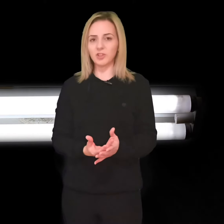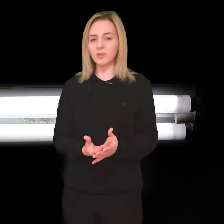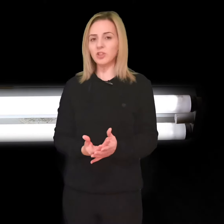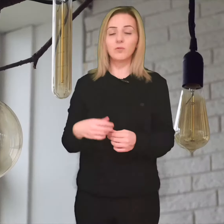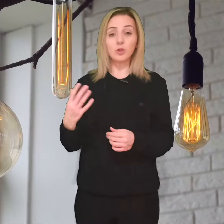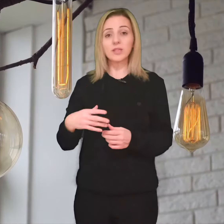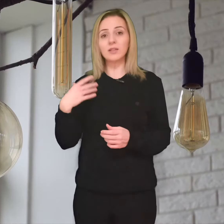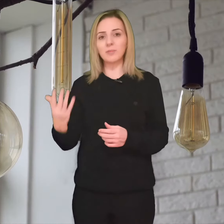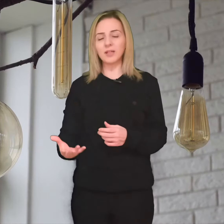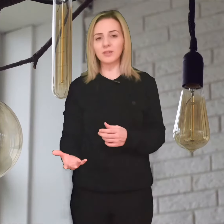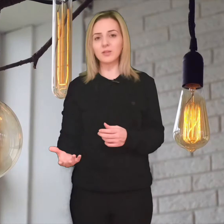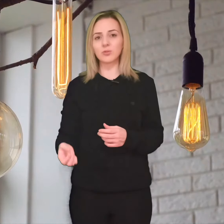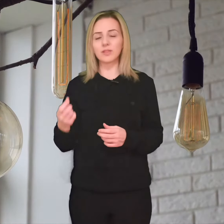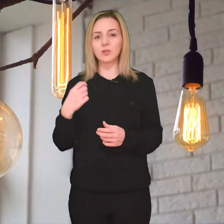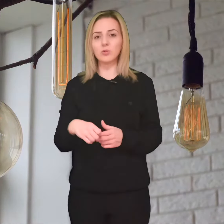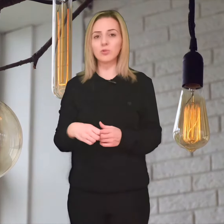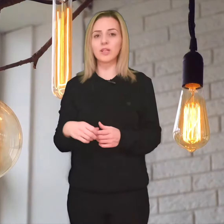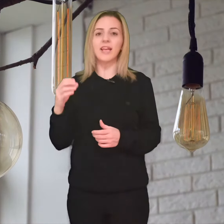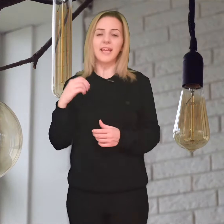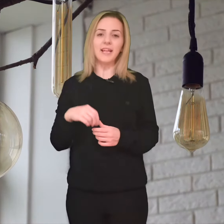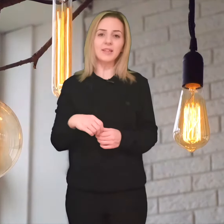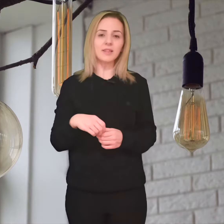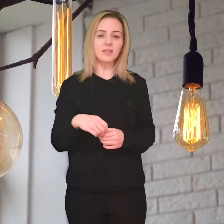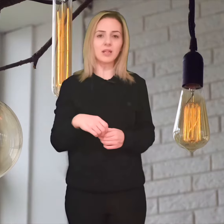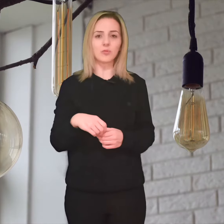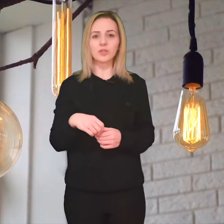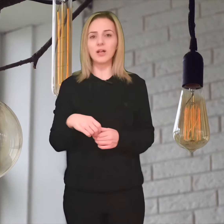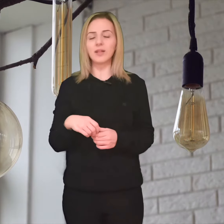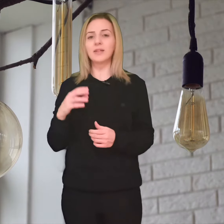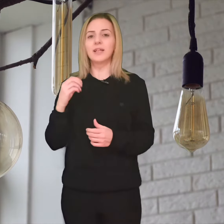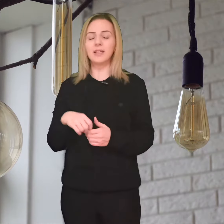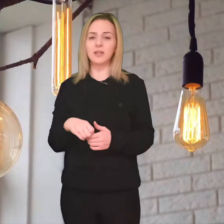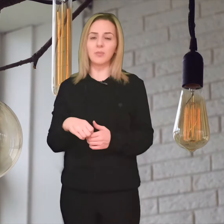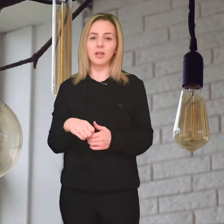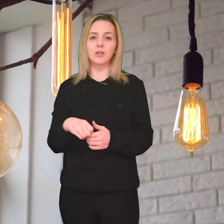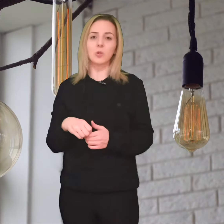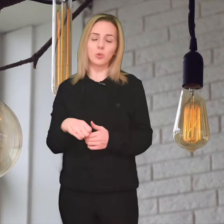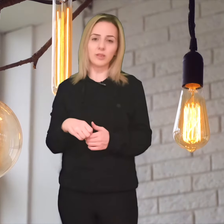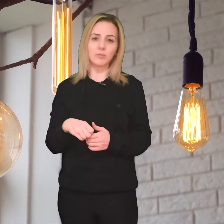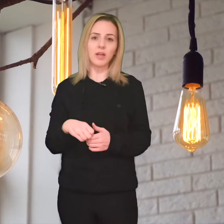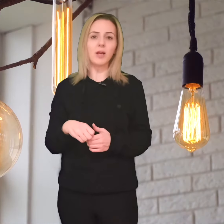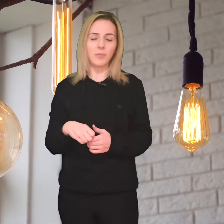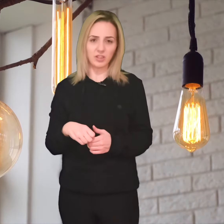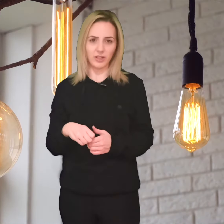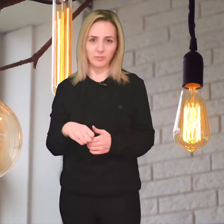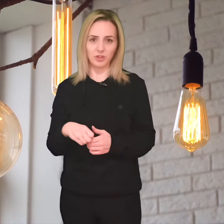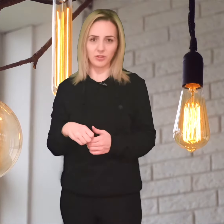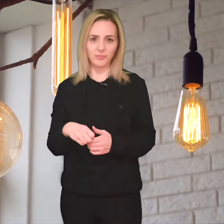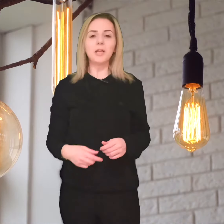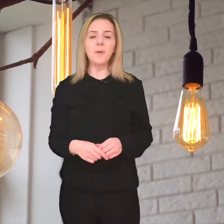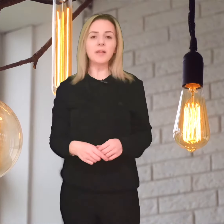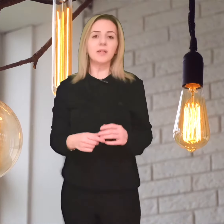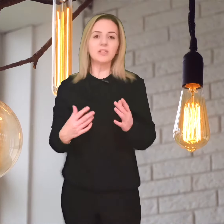kullanılmaya başlamış. Floresan lambalardan sonra ise günümüzde elektrik tasarrufu sağlayan LED lambalar kullanılmaya